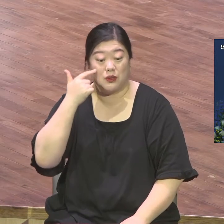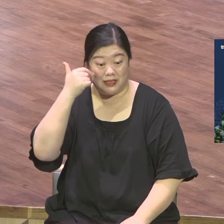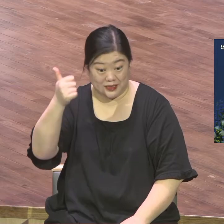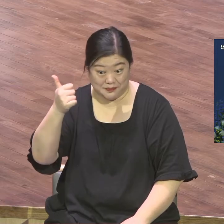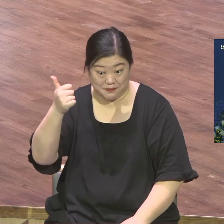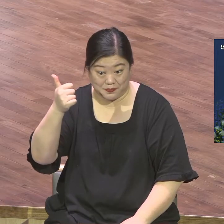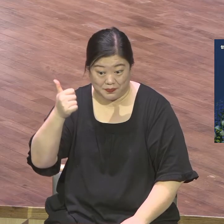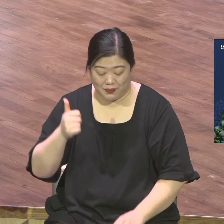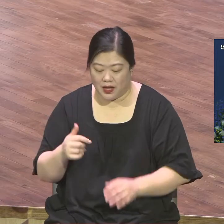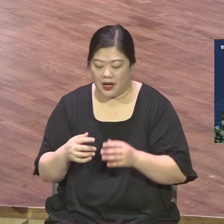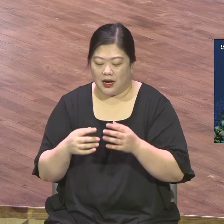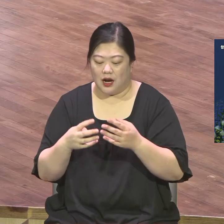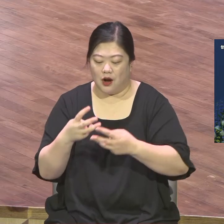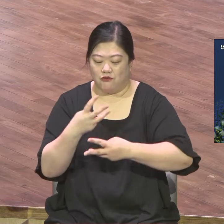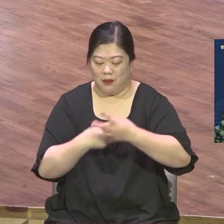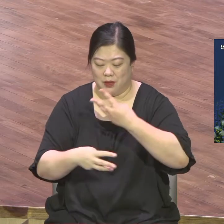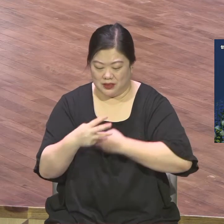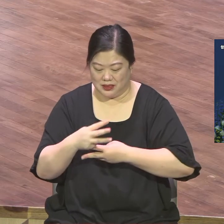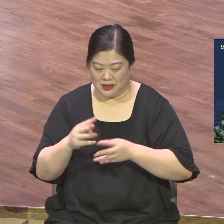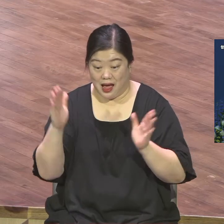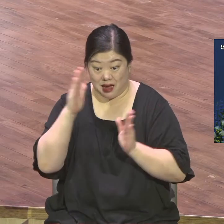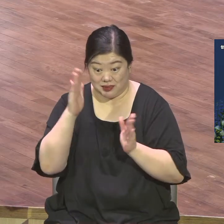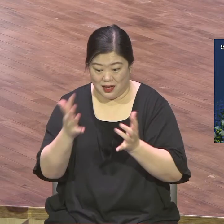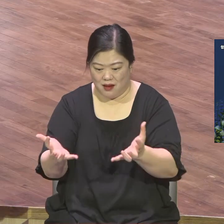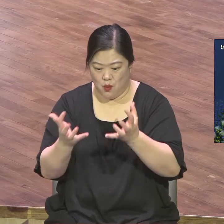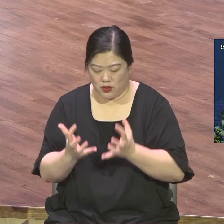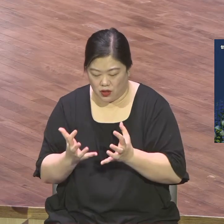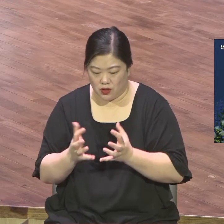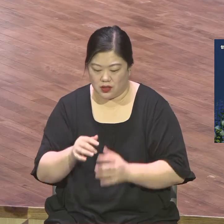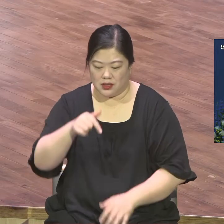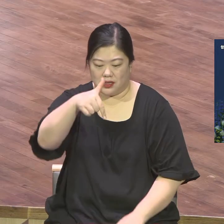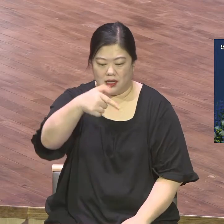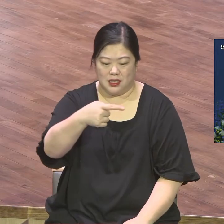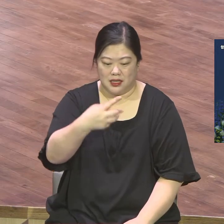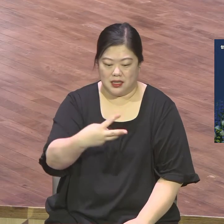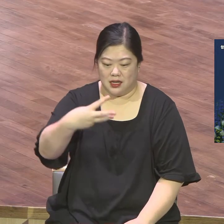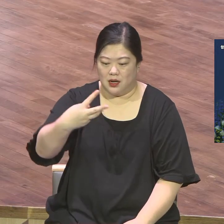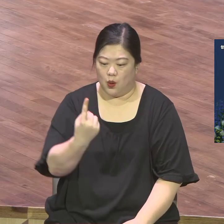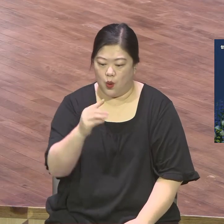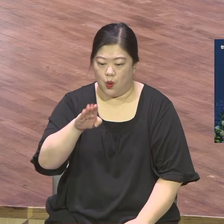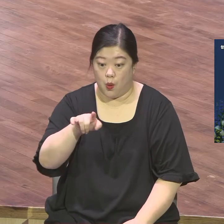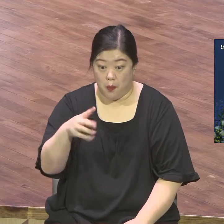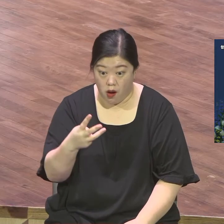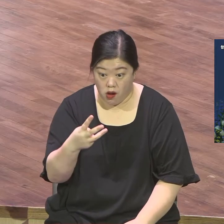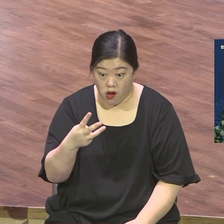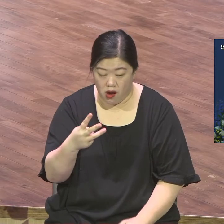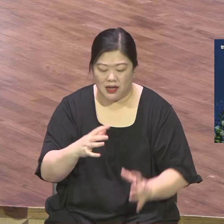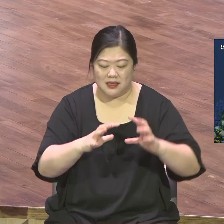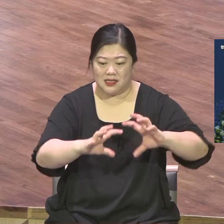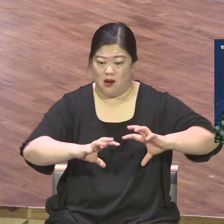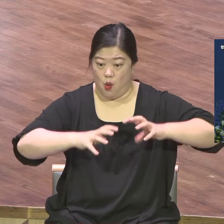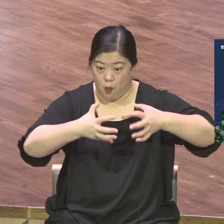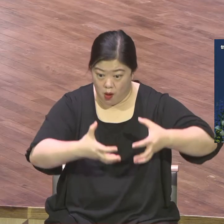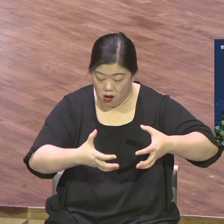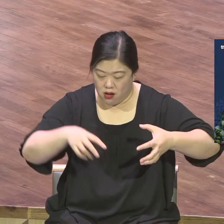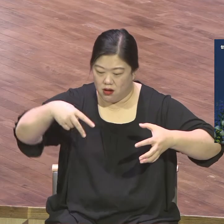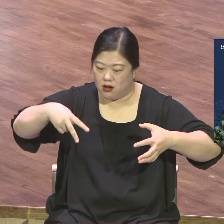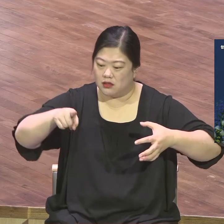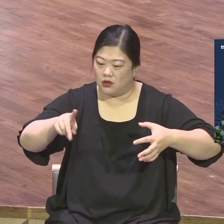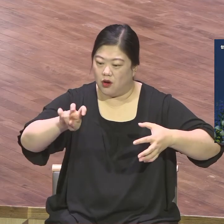세워서 렘넌트들을 잘 키우고 있는 글로벌 서밋 하이스쿨에 가서 제가 집회를